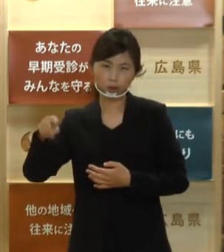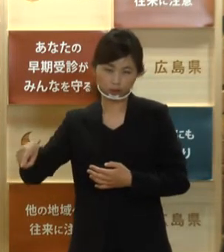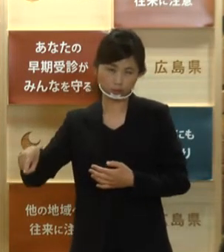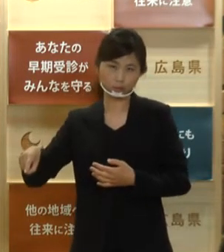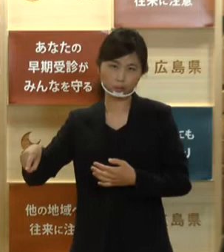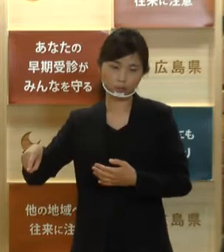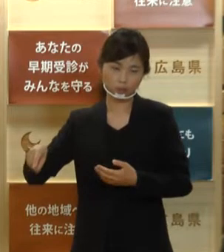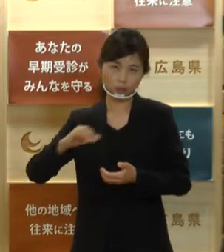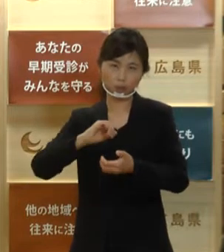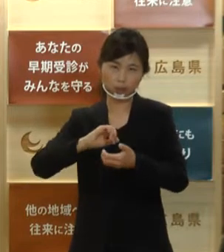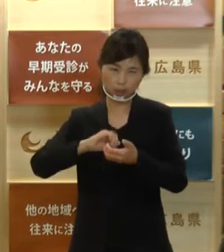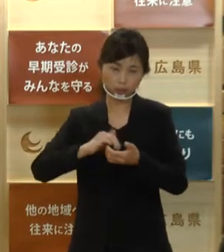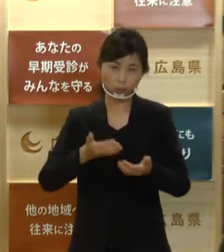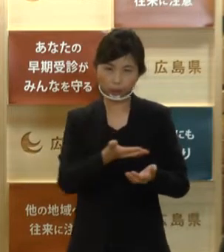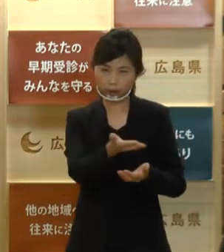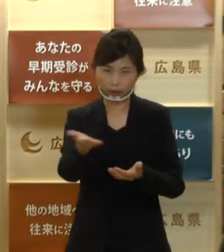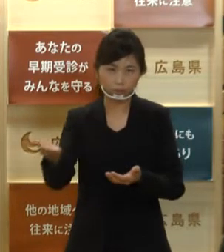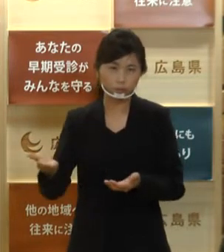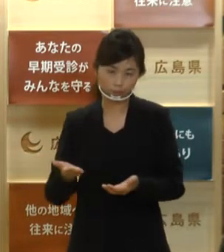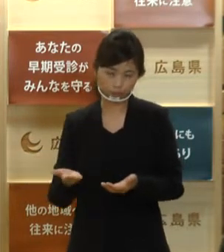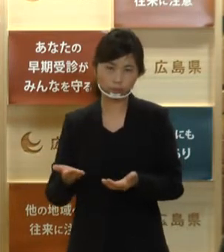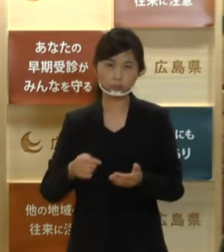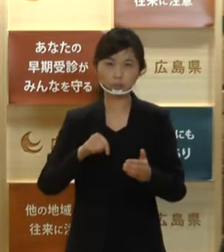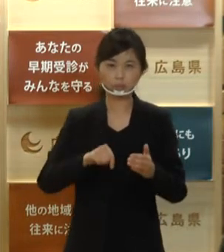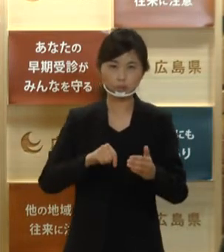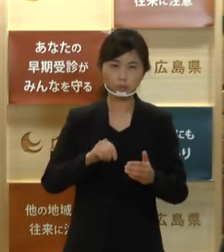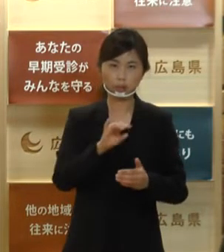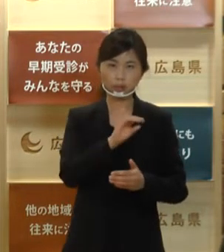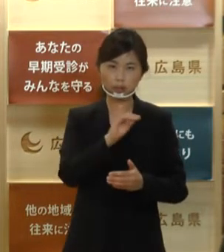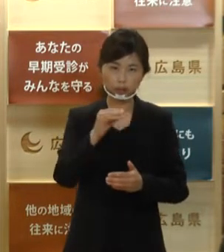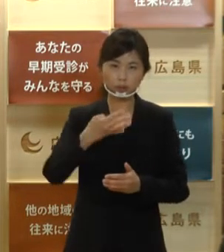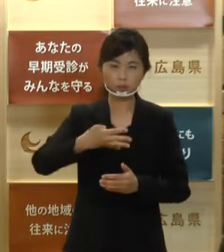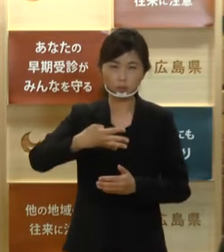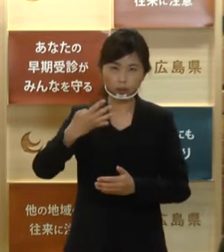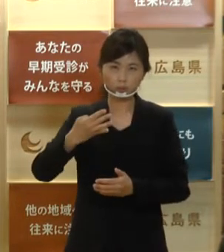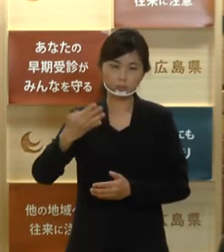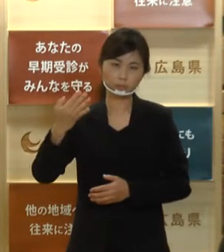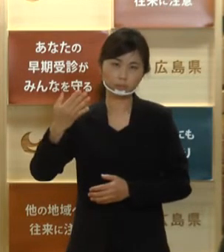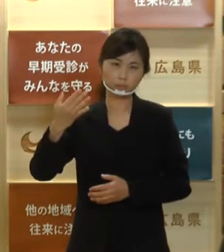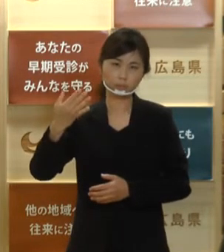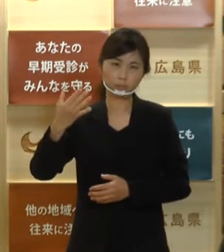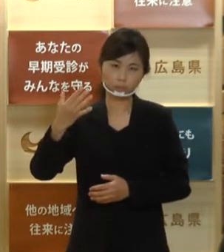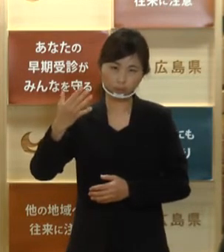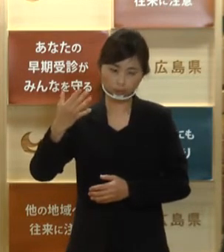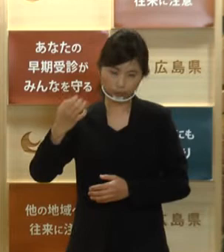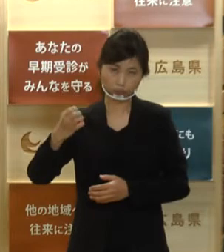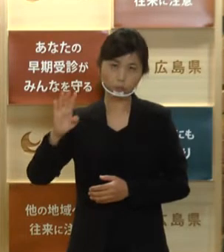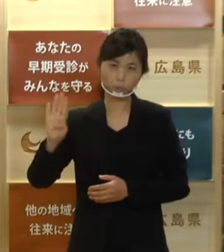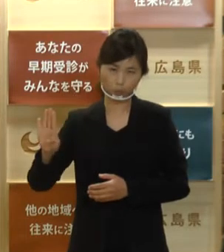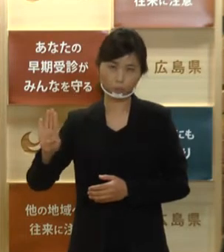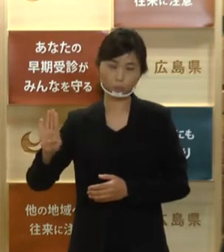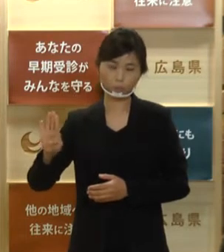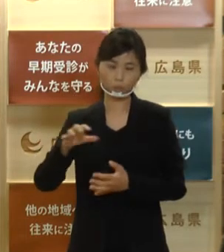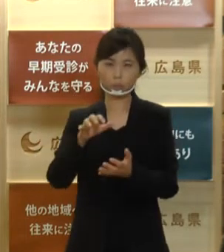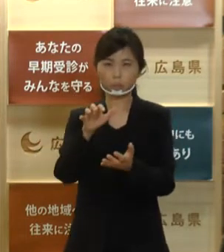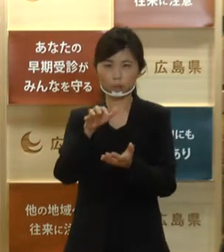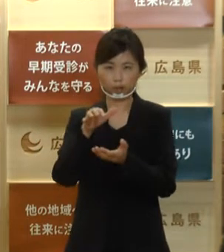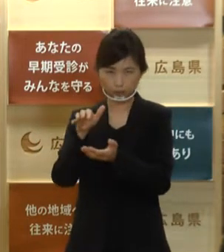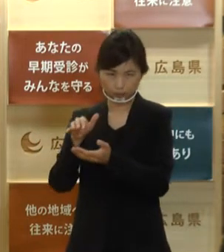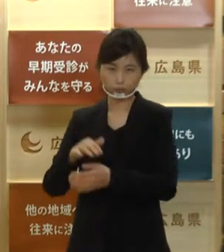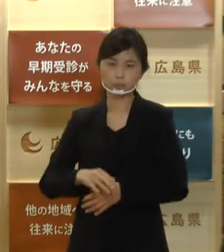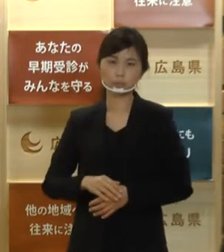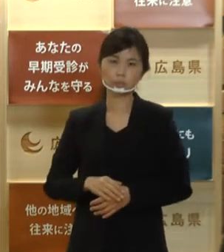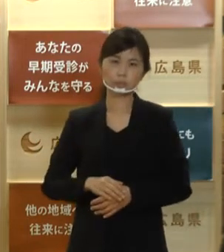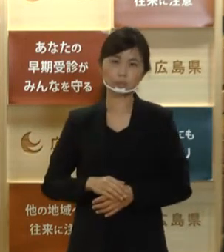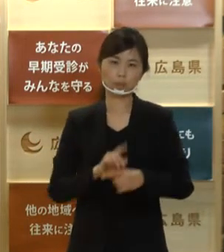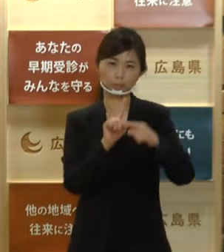布をしておりまして、キットを配布しておりまして、そのうち1494の検体を回収しています。陽